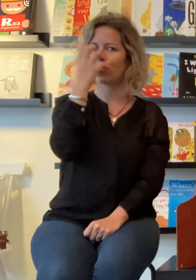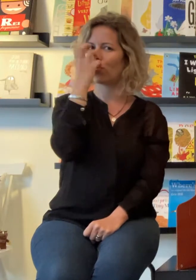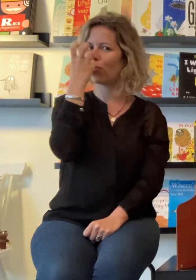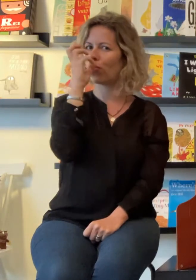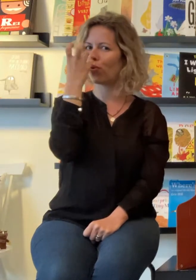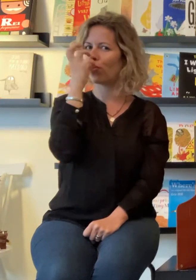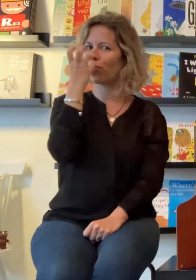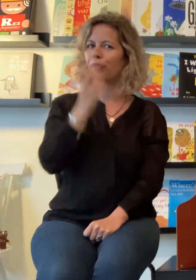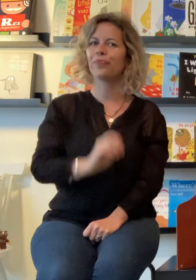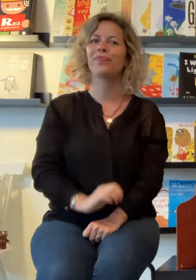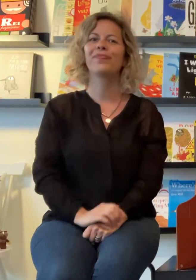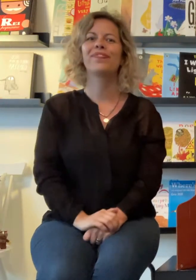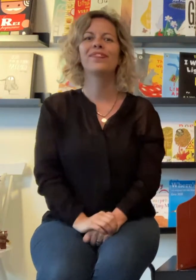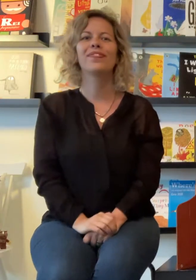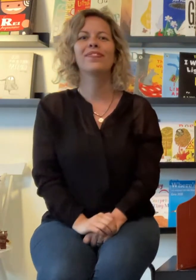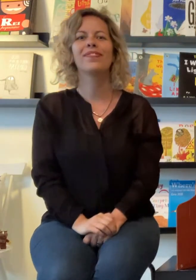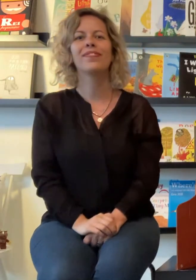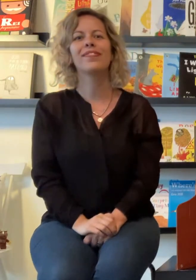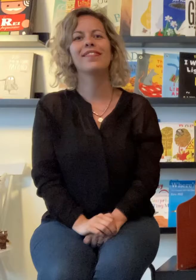1, 2, 3 porquinhos.